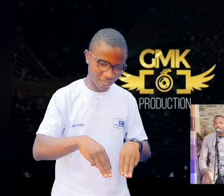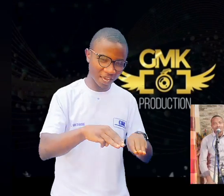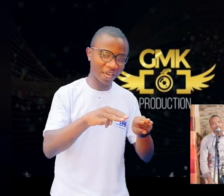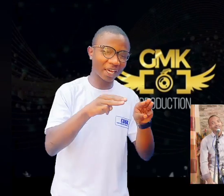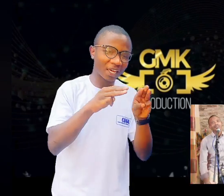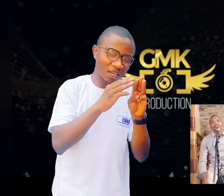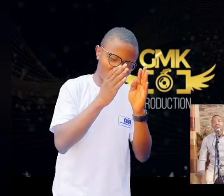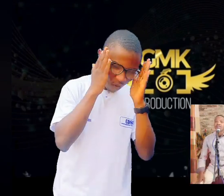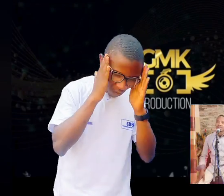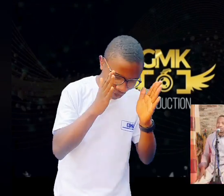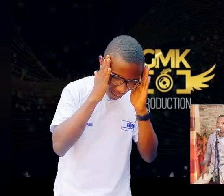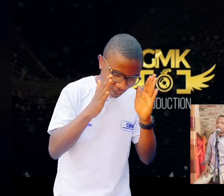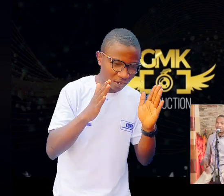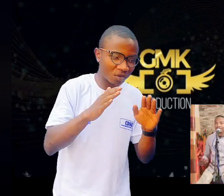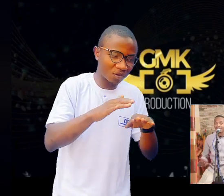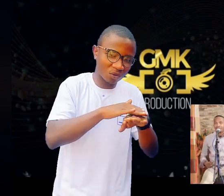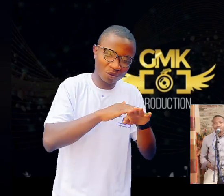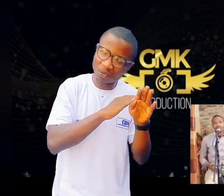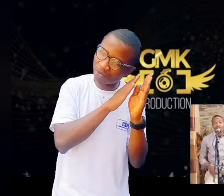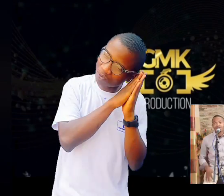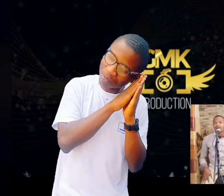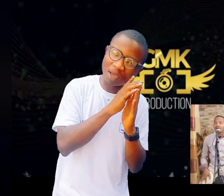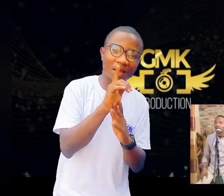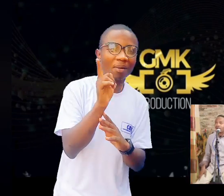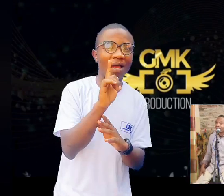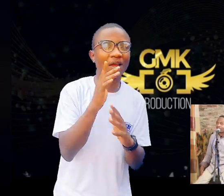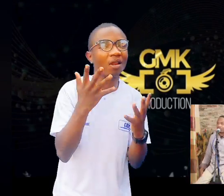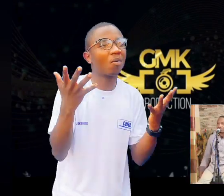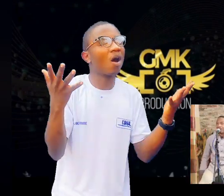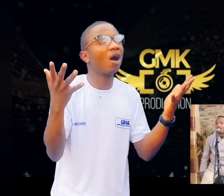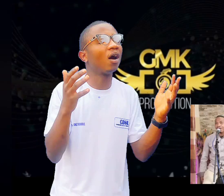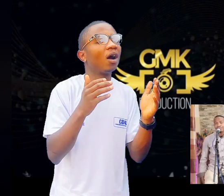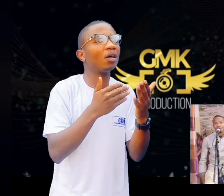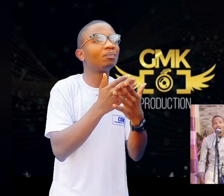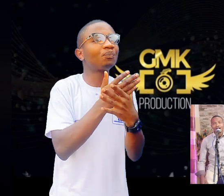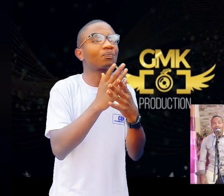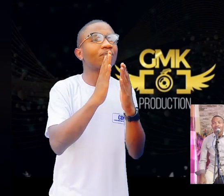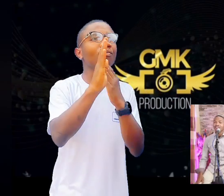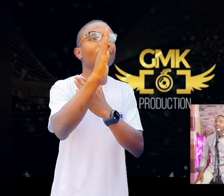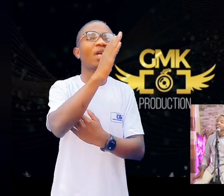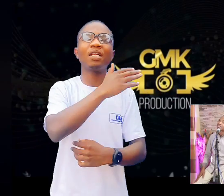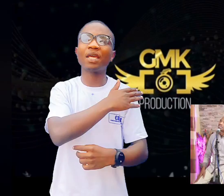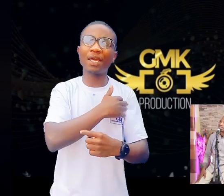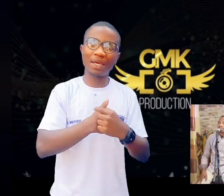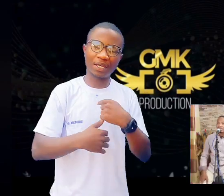je ne peux veiller sur mon sommeil, mon Dieu, mon roi.